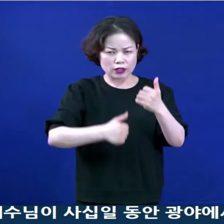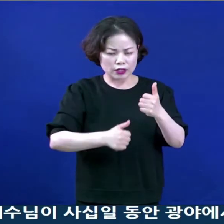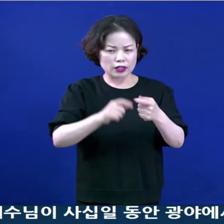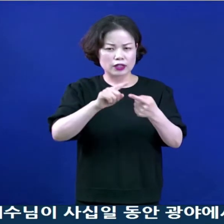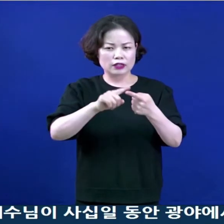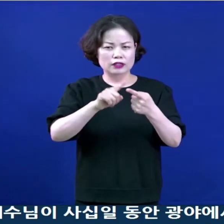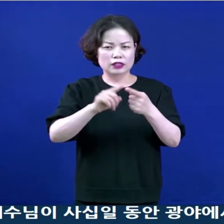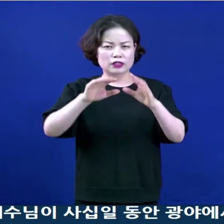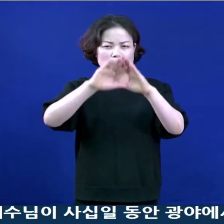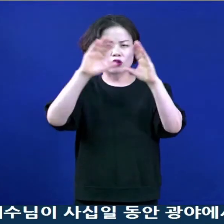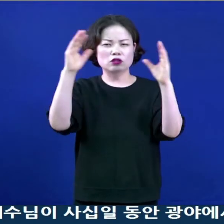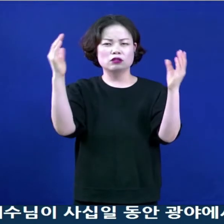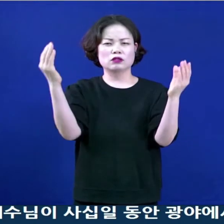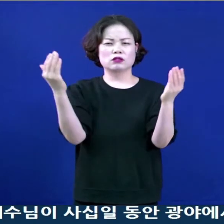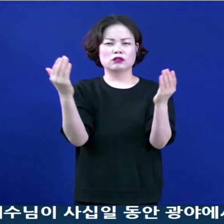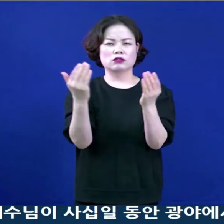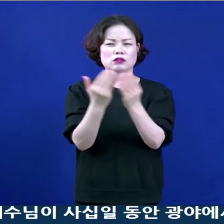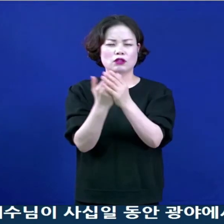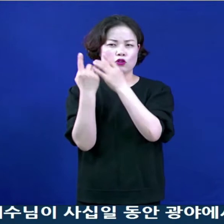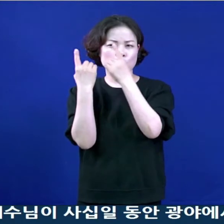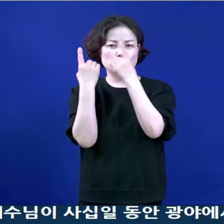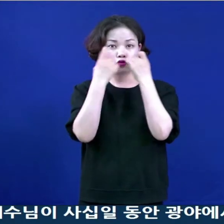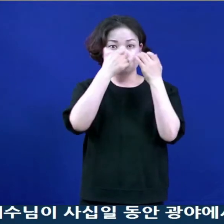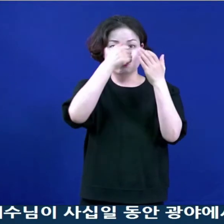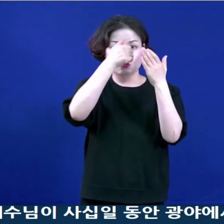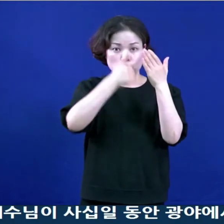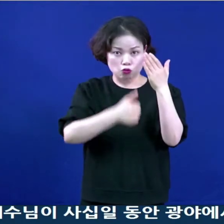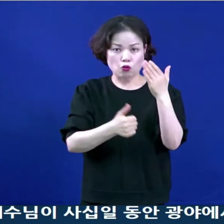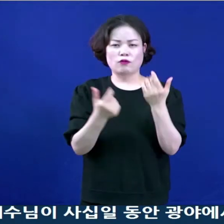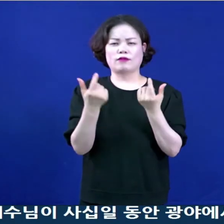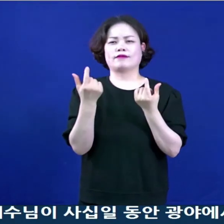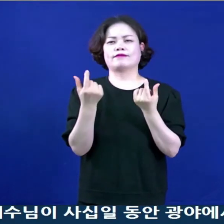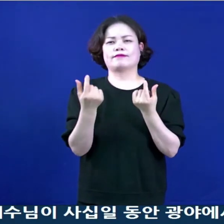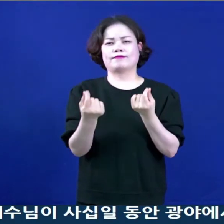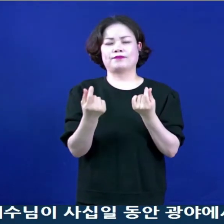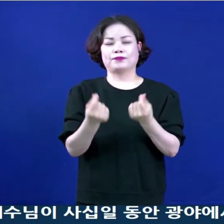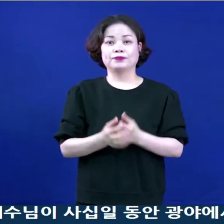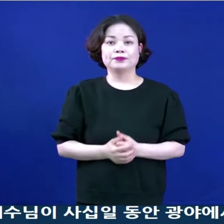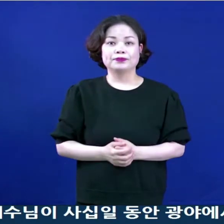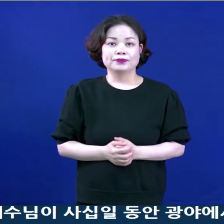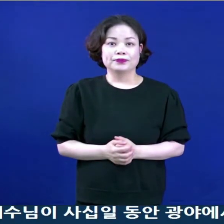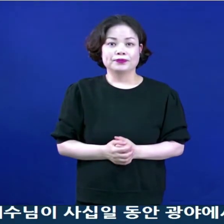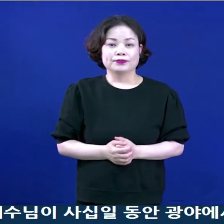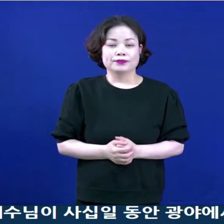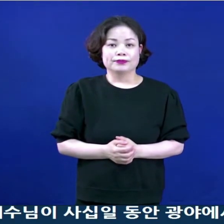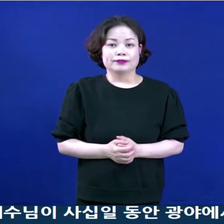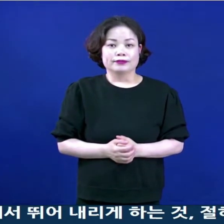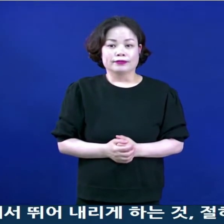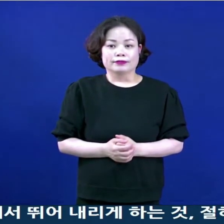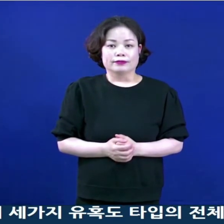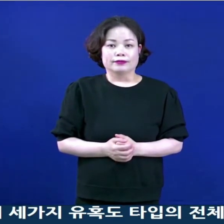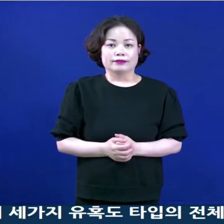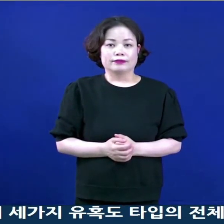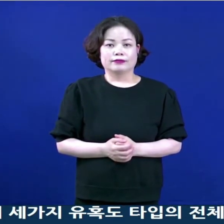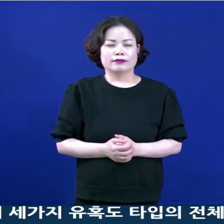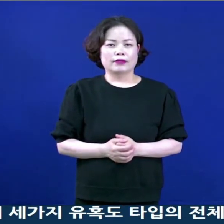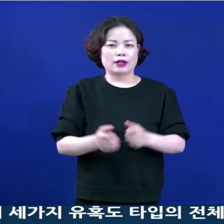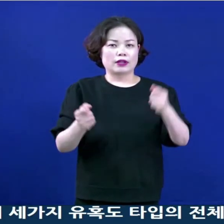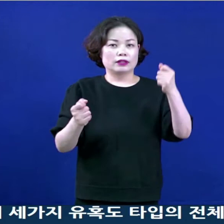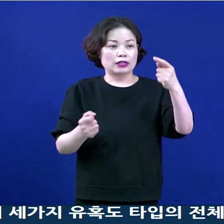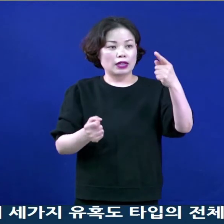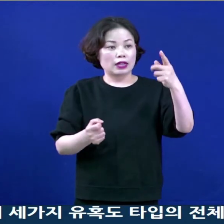타입의 전체적인 유혹을 설명하고 있는 것이다. 이렇게 보면 되겠습니다. 자, 그래서 이렇게 세